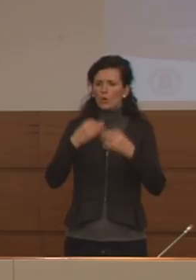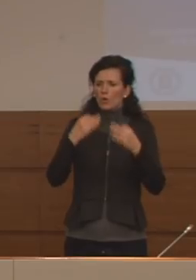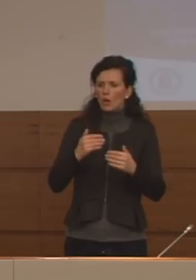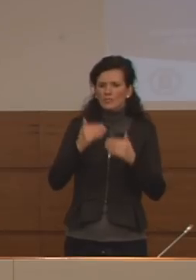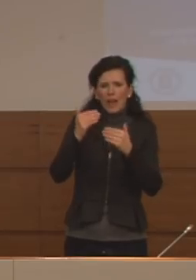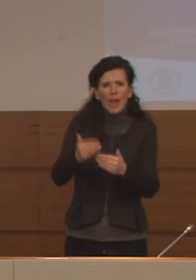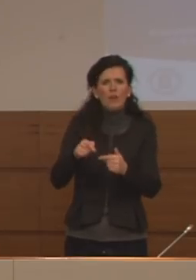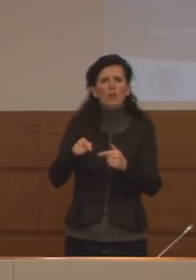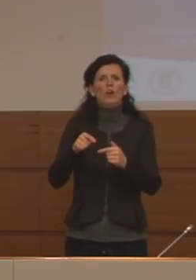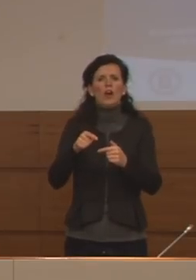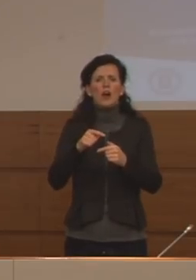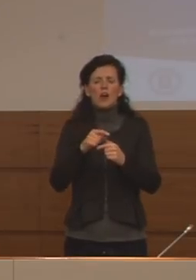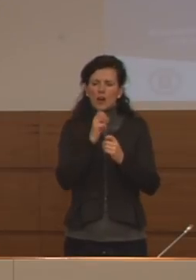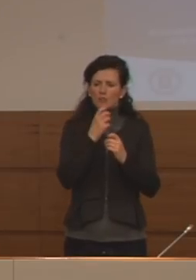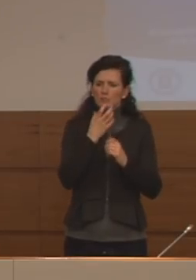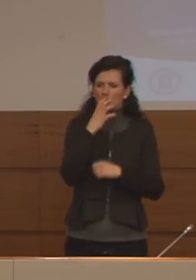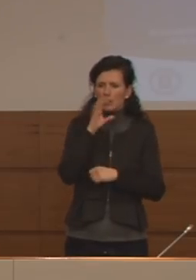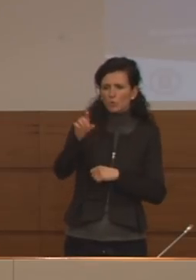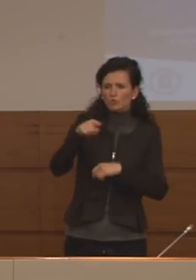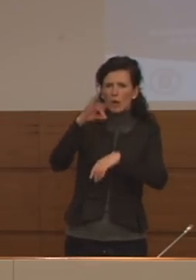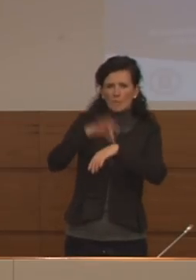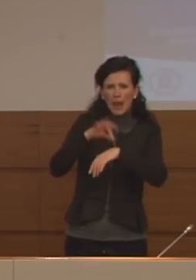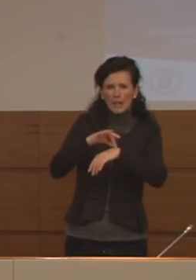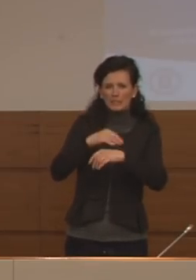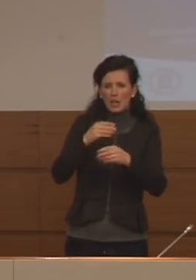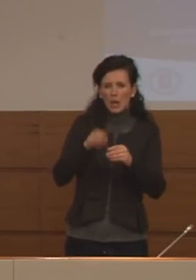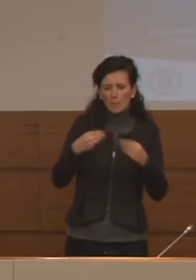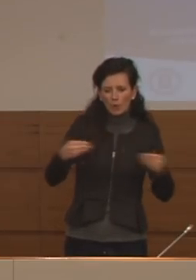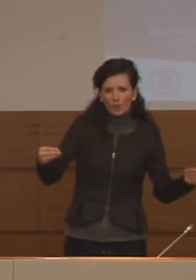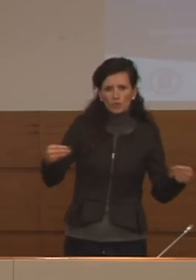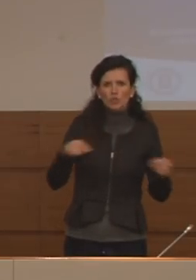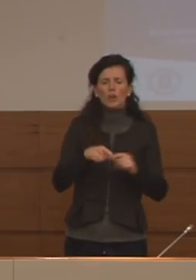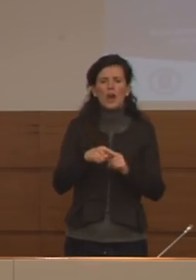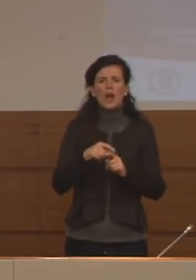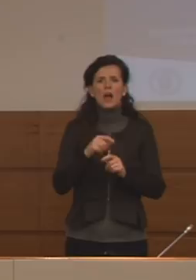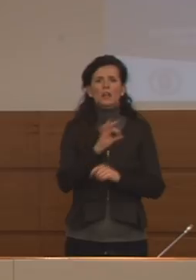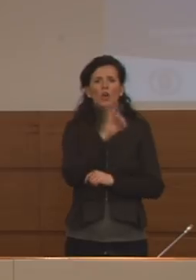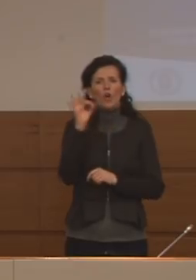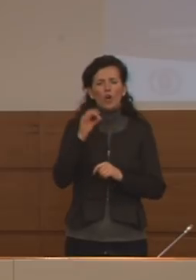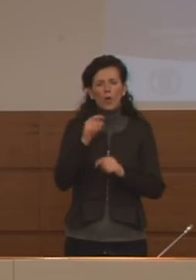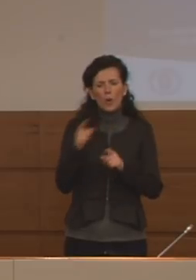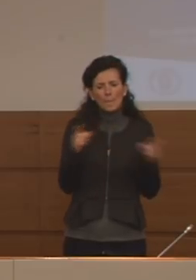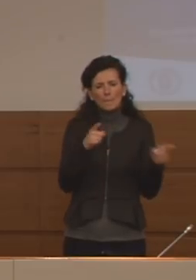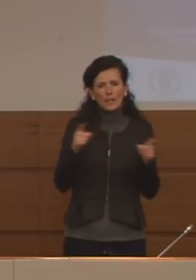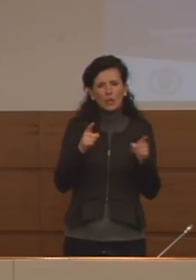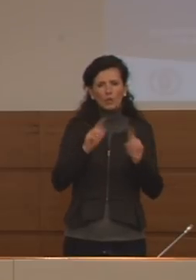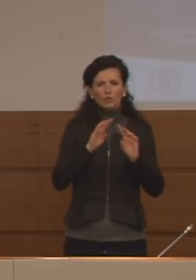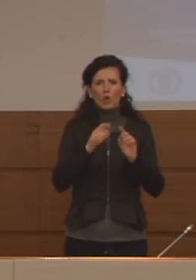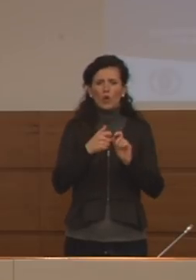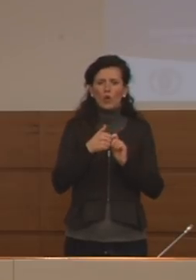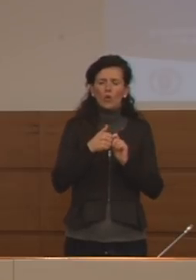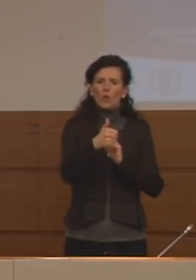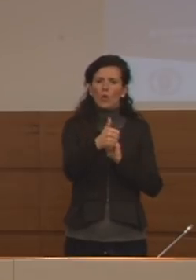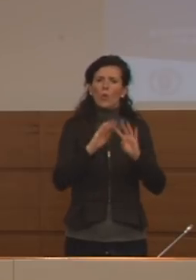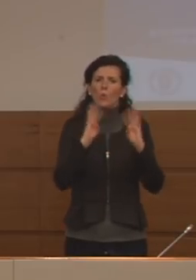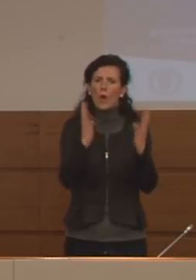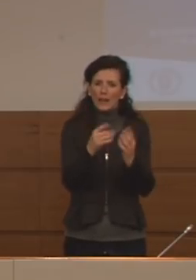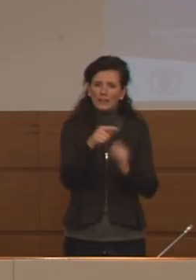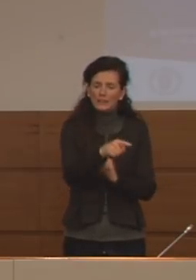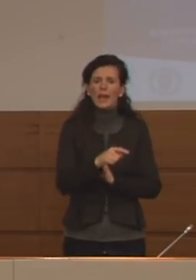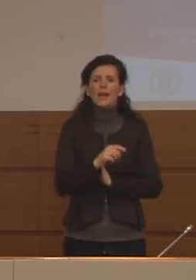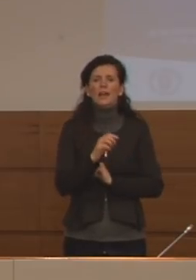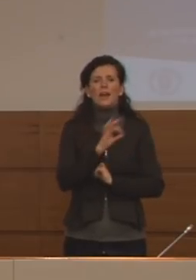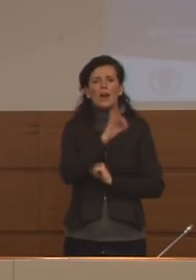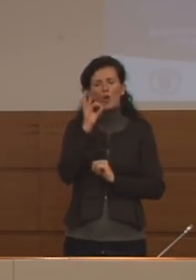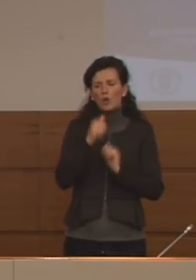o anche coprendo nelle tutele per esempio anche il periodo di quarantena o isolamento domiciliare ecco